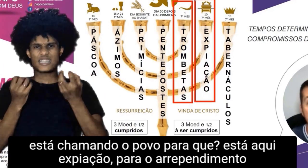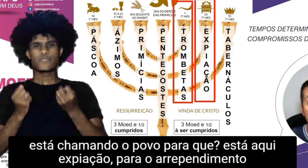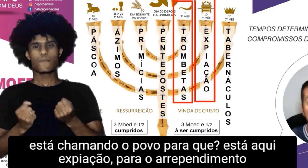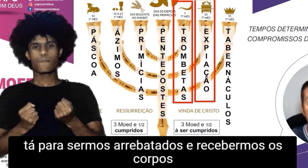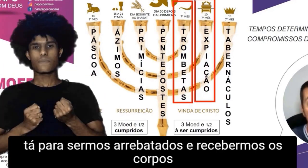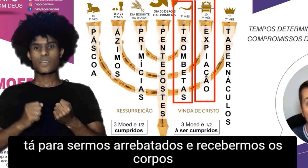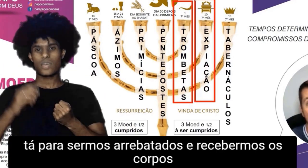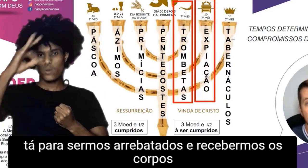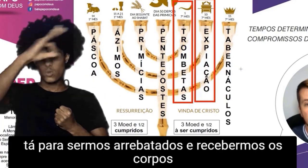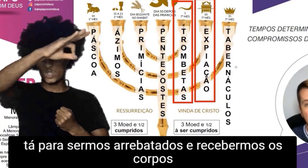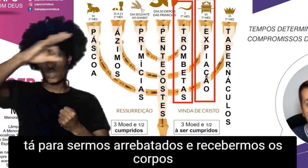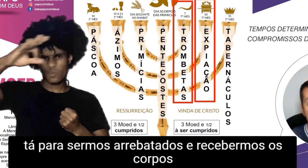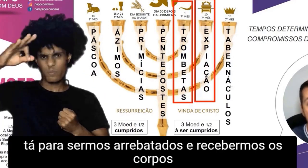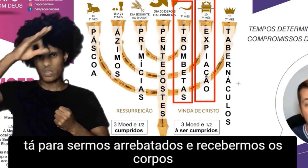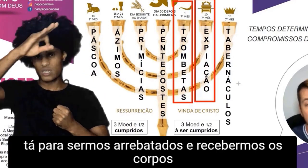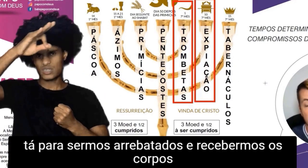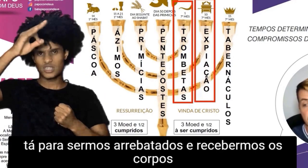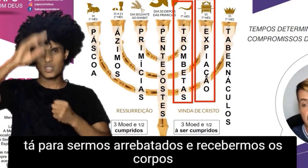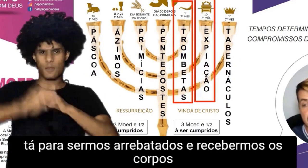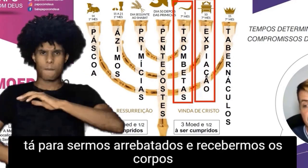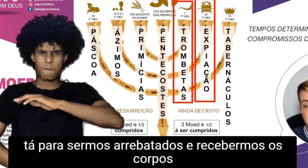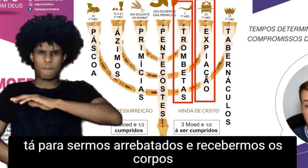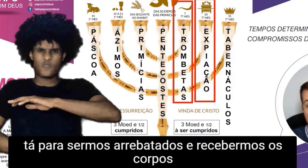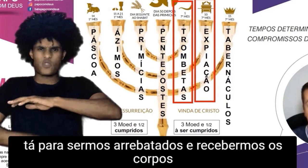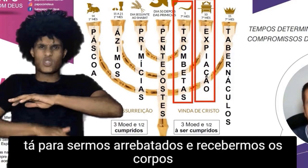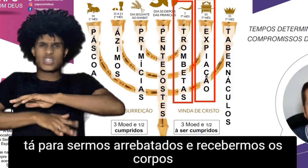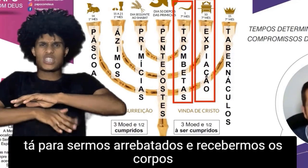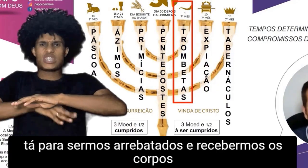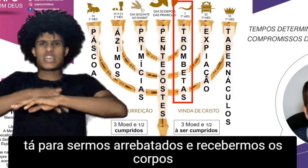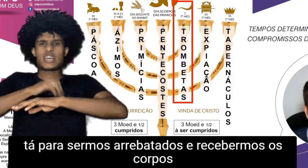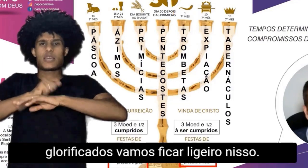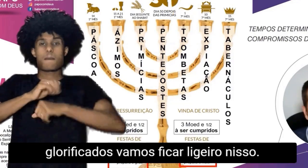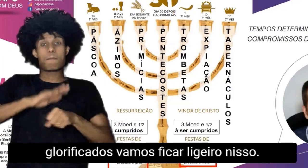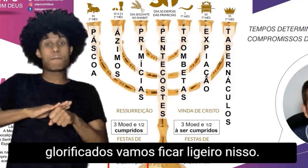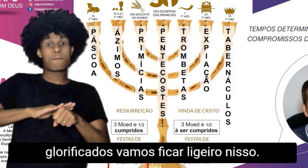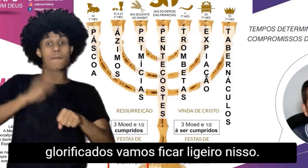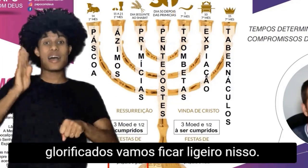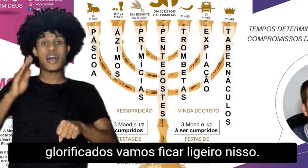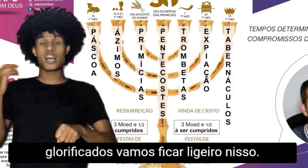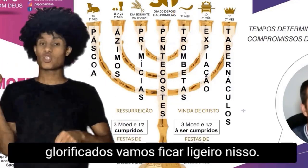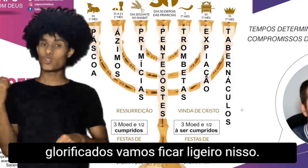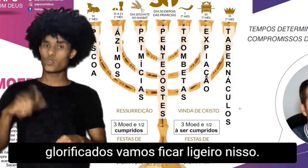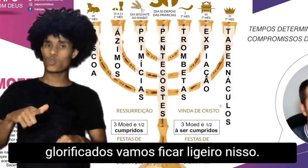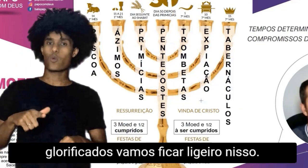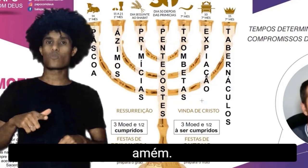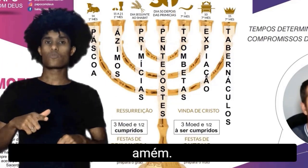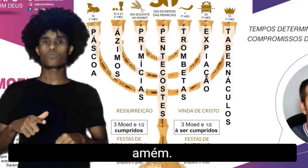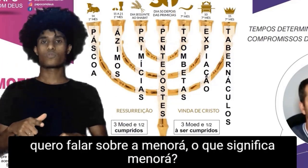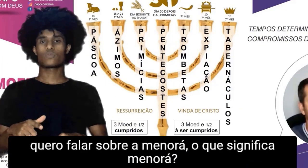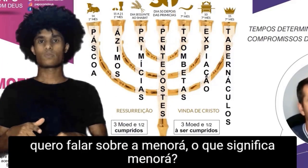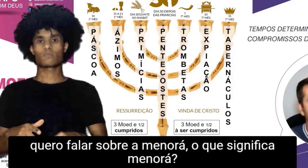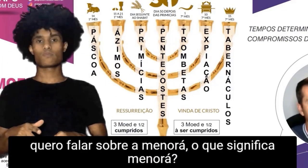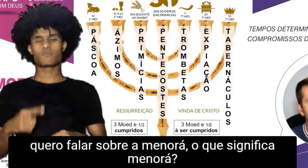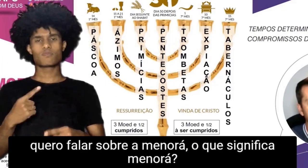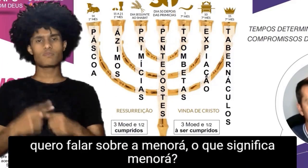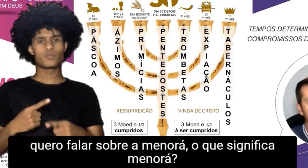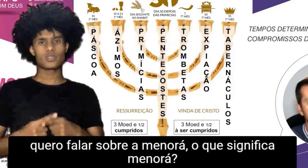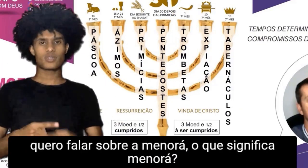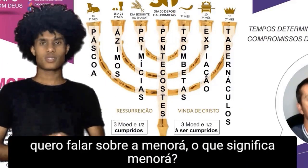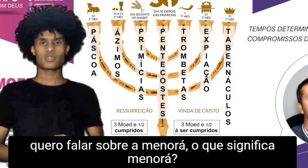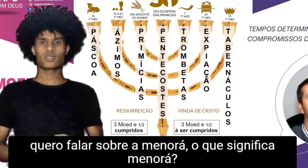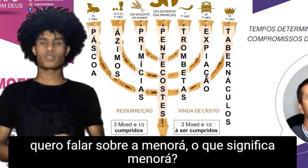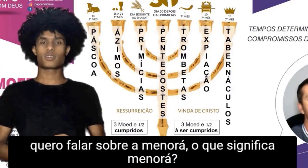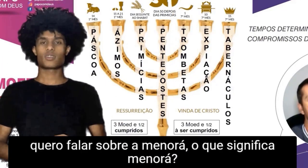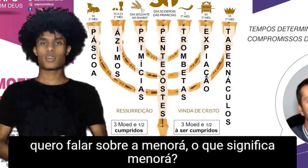ao arrependimento, tá? Para sermos arrebatados, recebermos corpos glorificados. Vamos ficar ligeiro nisso, amém? Quero falar sobre a menorá.